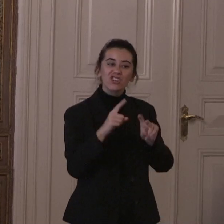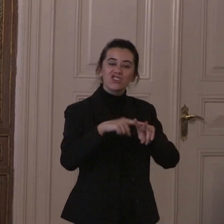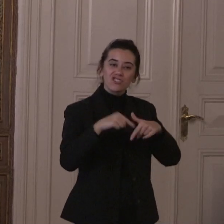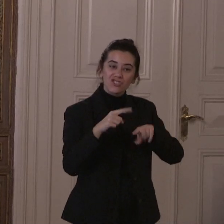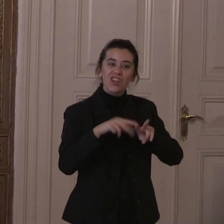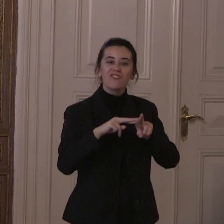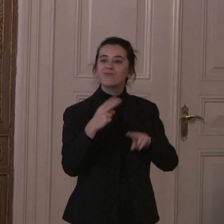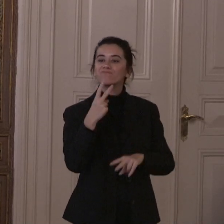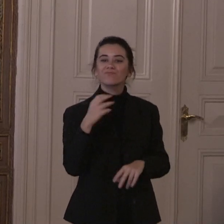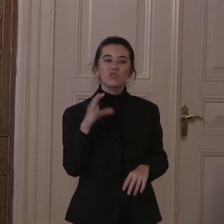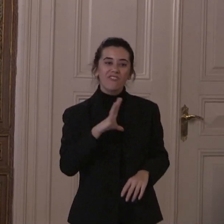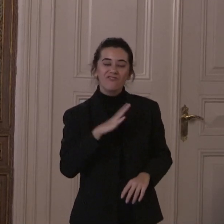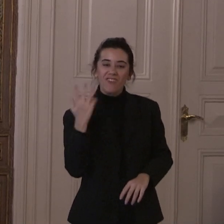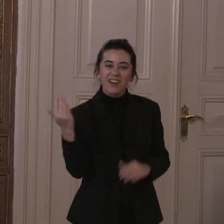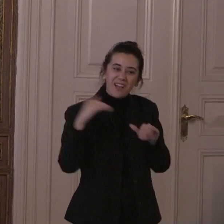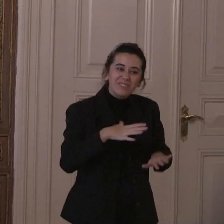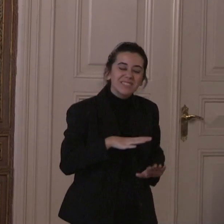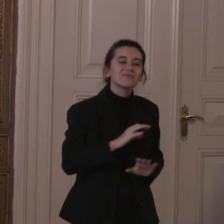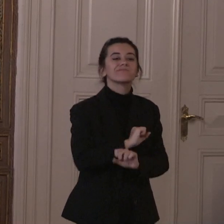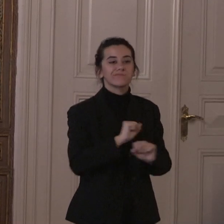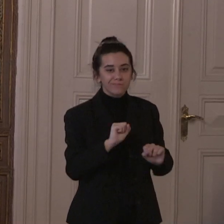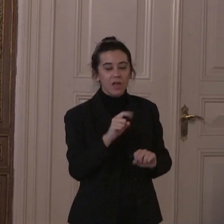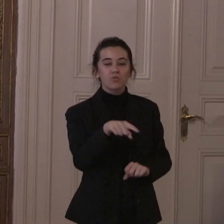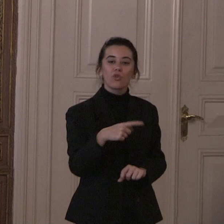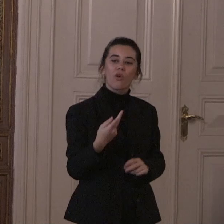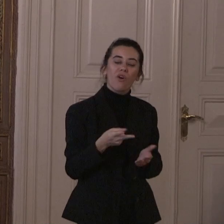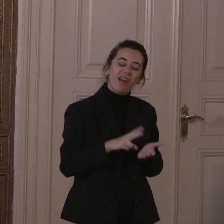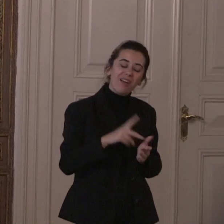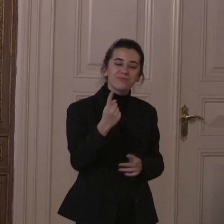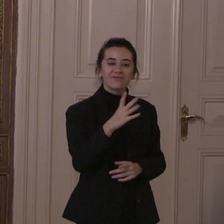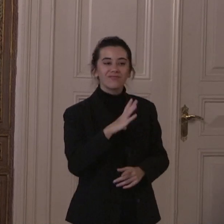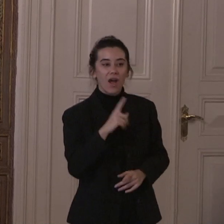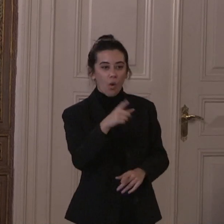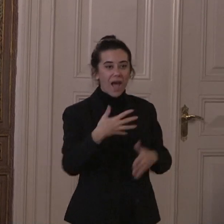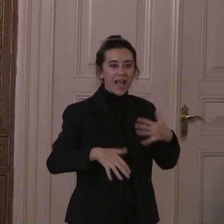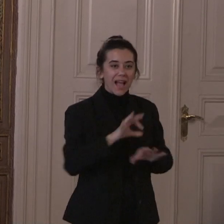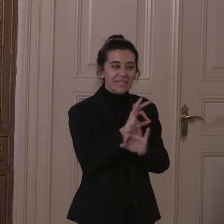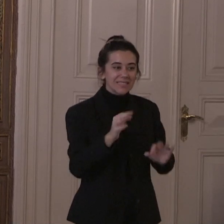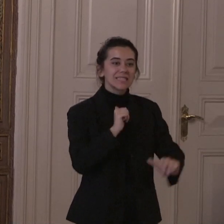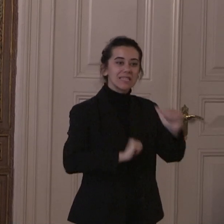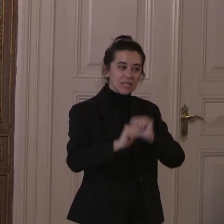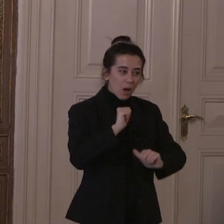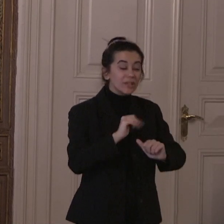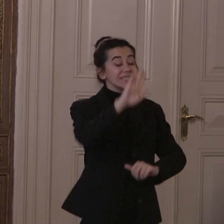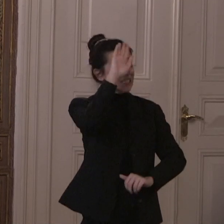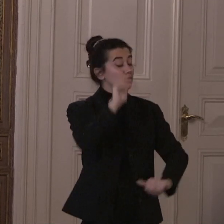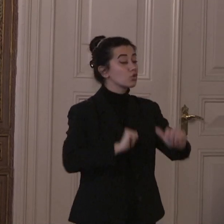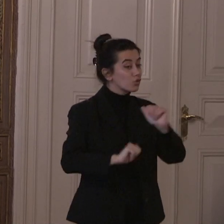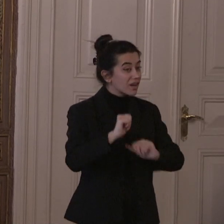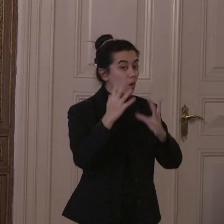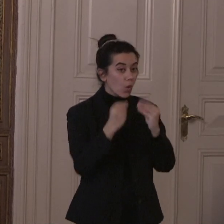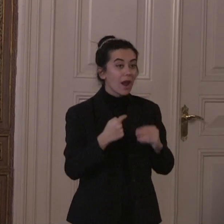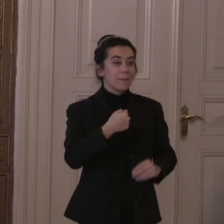istedi ama gelemedi. Rahmetli Şükrü Sürmen'in önderliğinde Engelsiz İstanbul Üniversitesi inisiyatifi diye